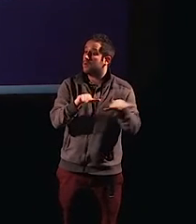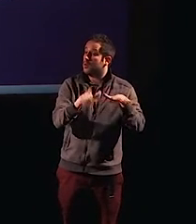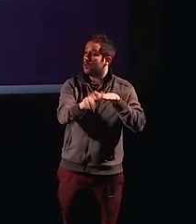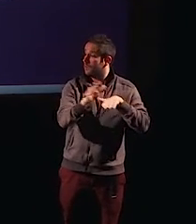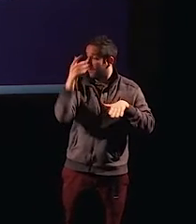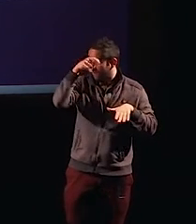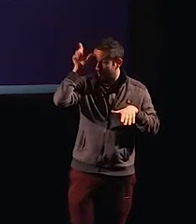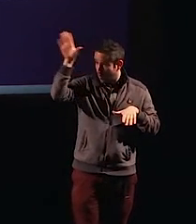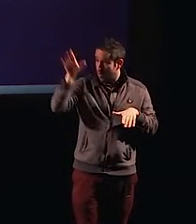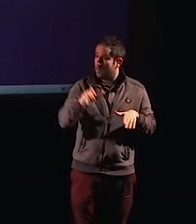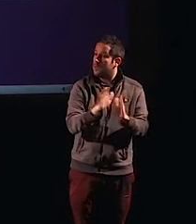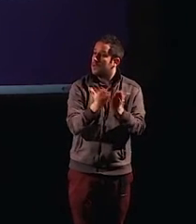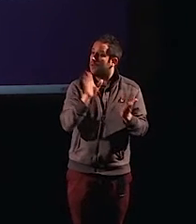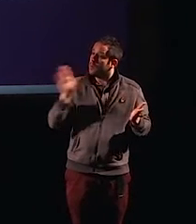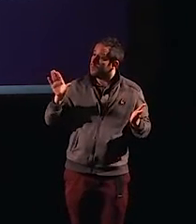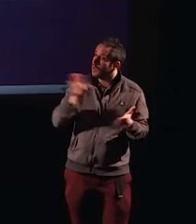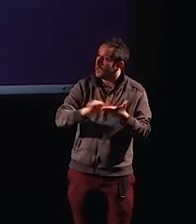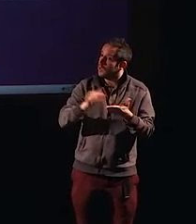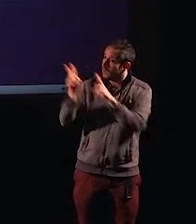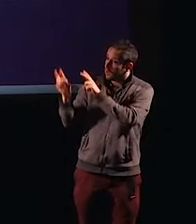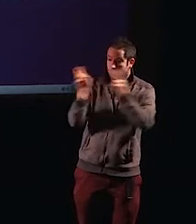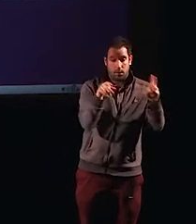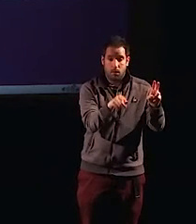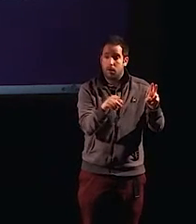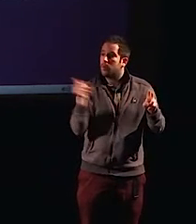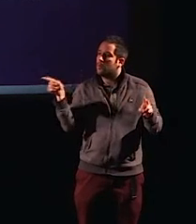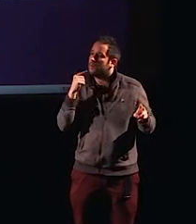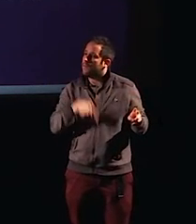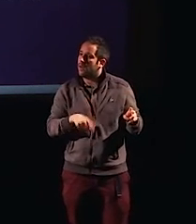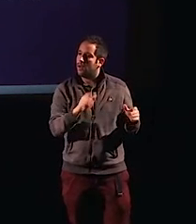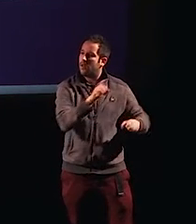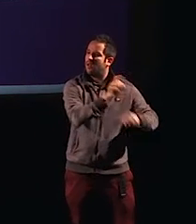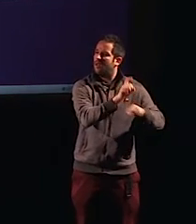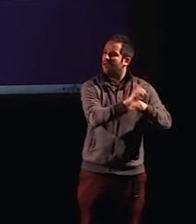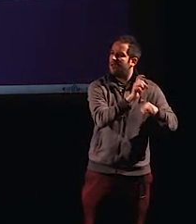de Foucault de manière un peu précise, en disant qu'il fait toujours un équilibre entre la critique,